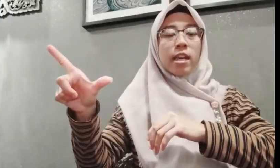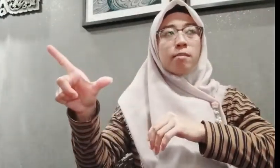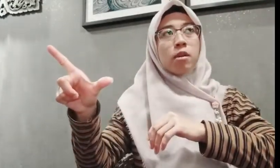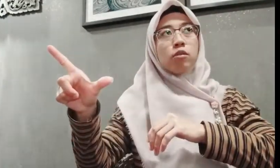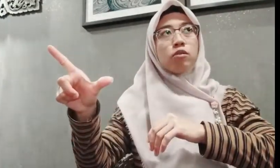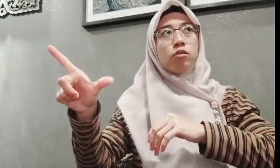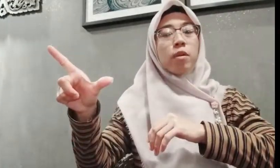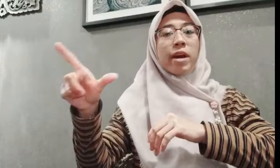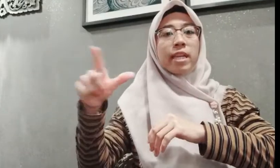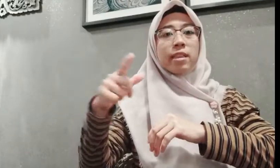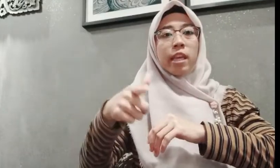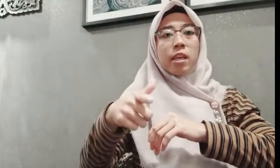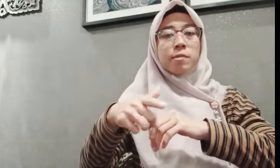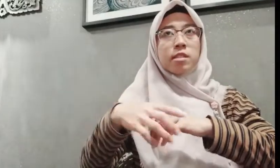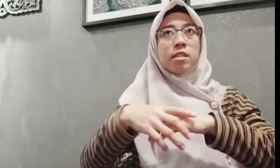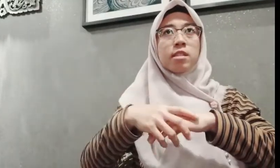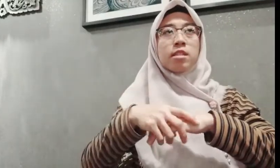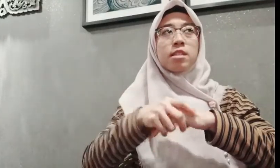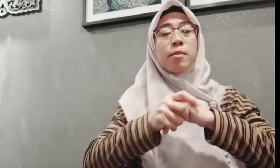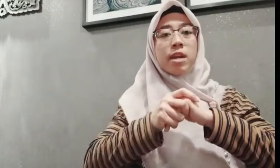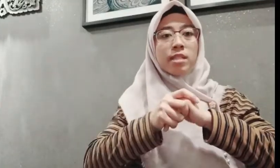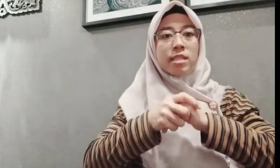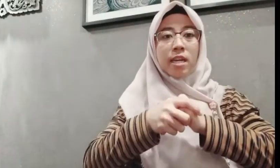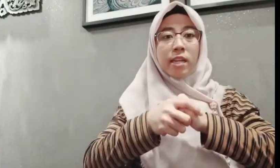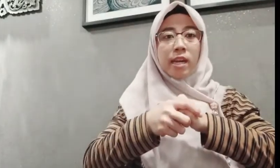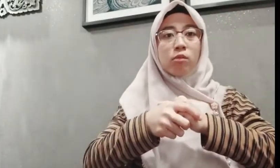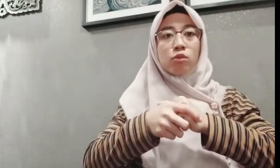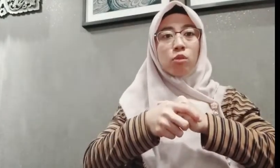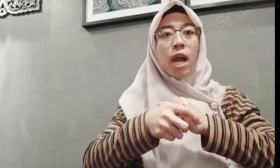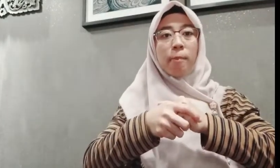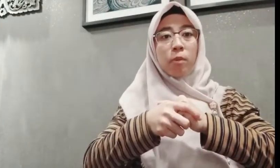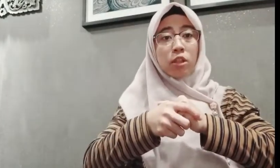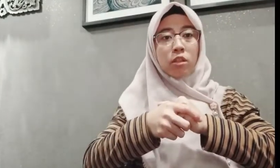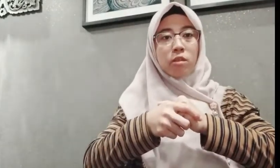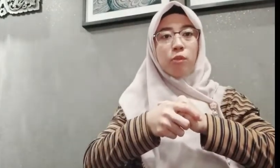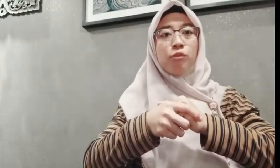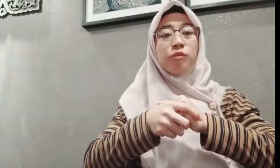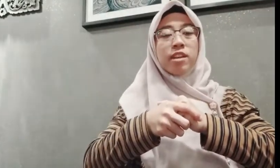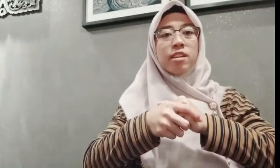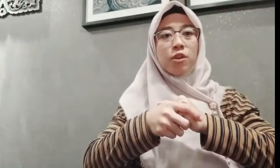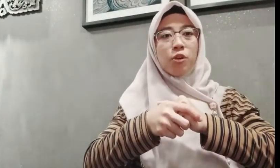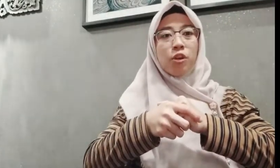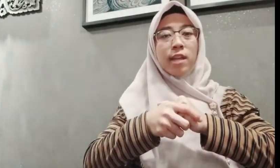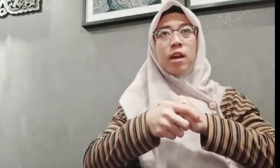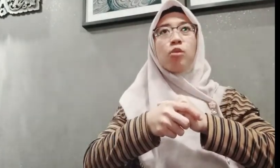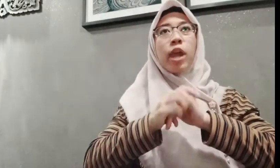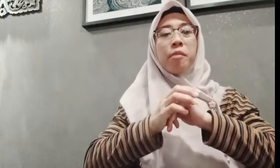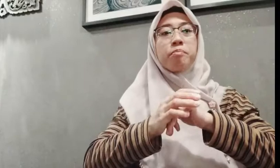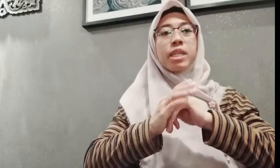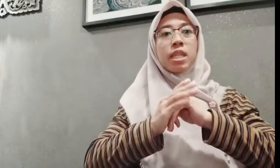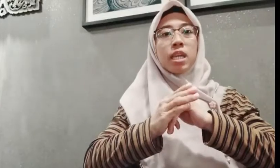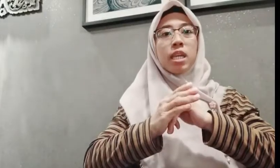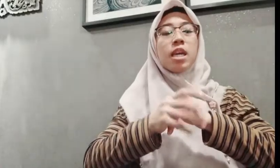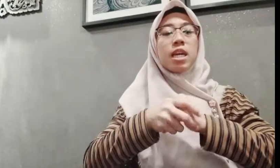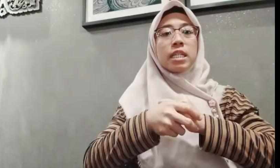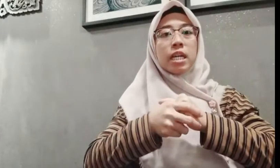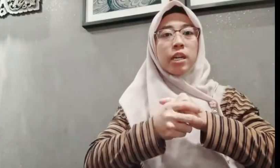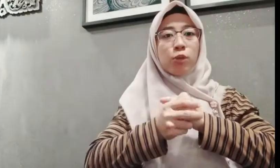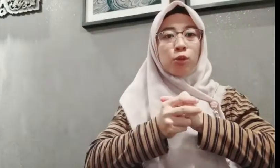ini saya mau berbagi tips gimana sih caranya untuk upload video atau MP3 ke